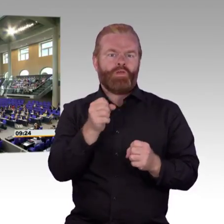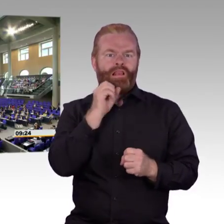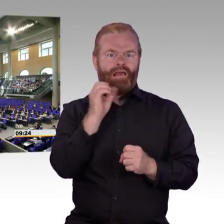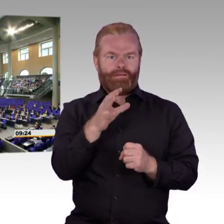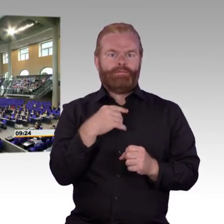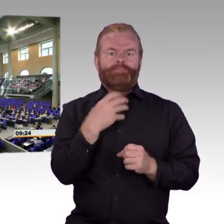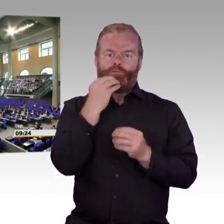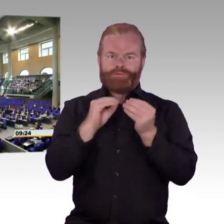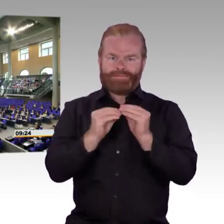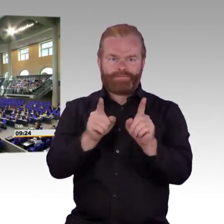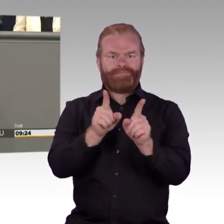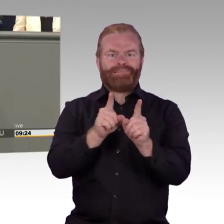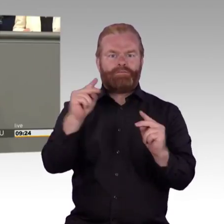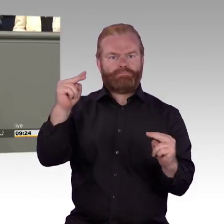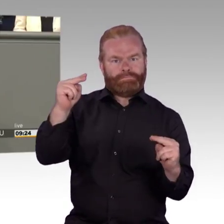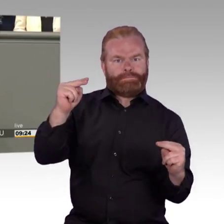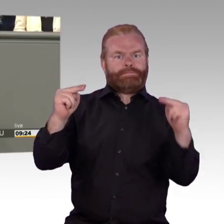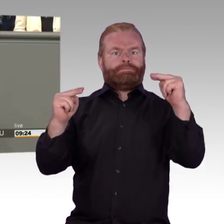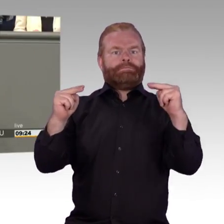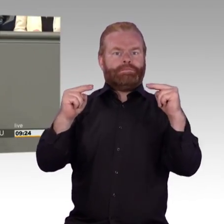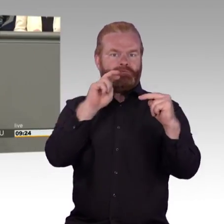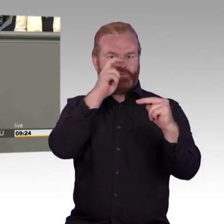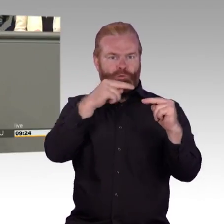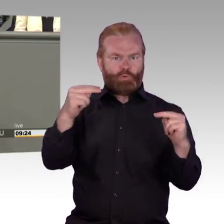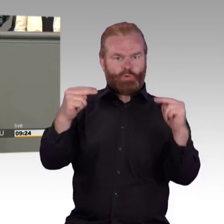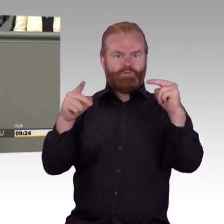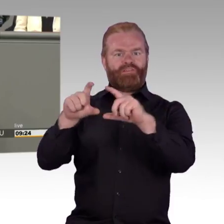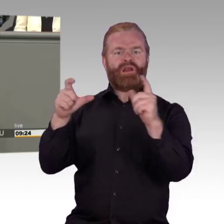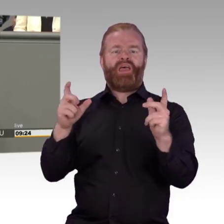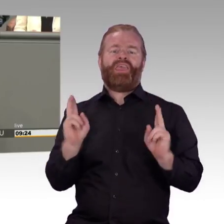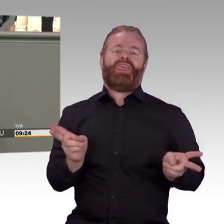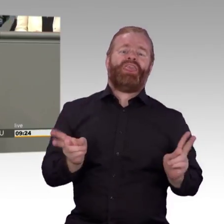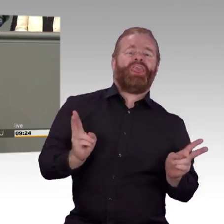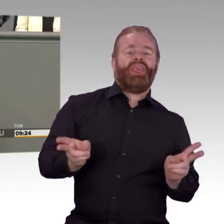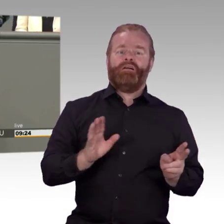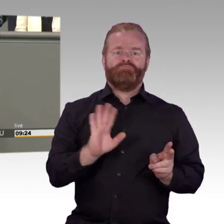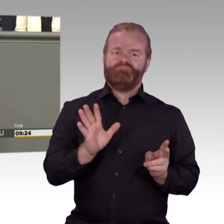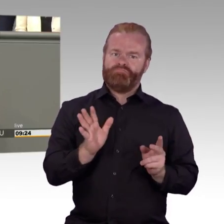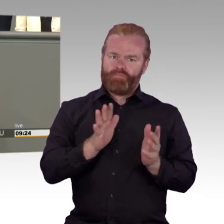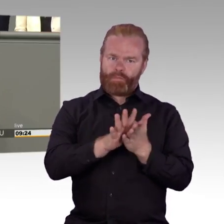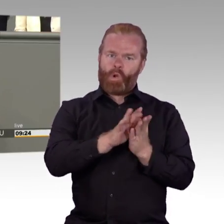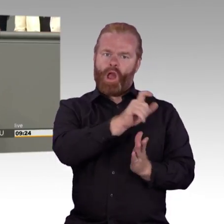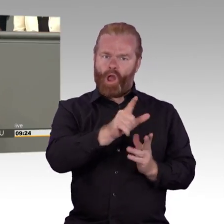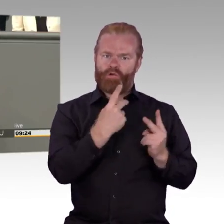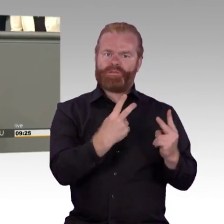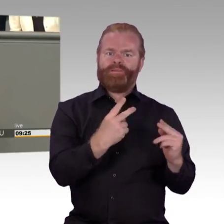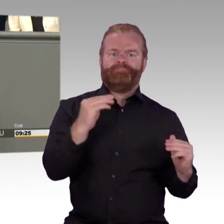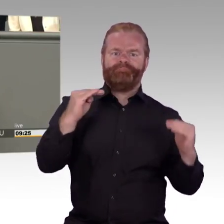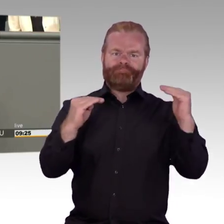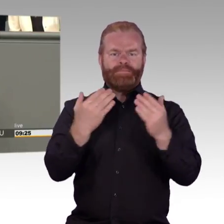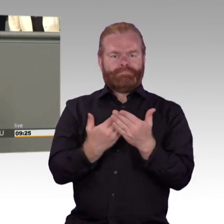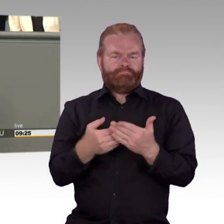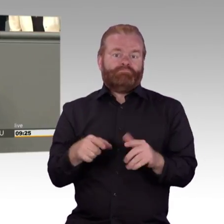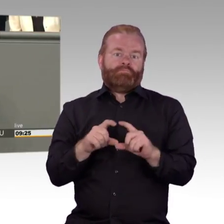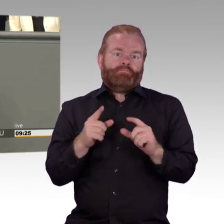Wir tun das, indem wir dem privaten Verbraucher einen schlagkräftigen Verband an die Seite stellen, der eben